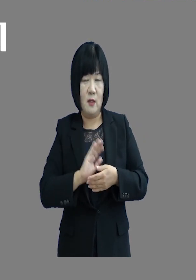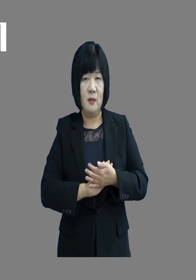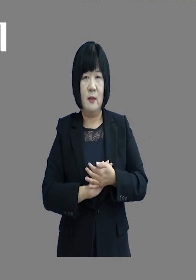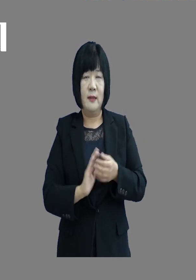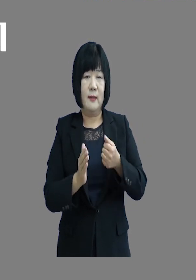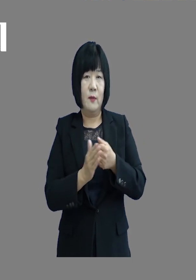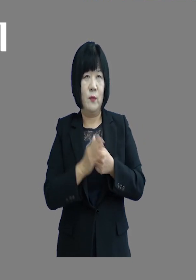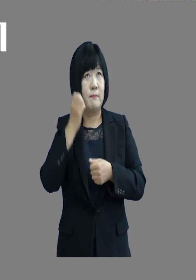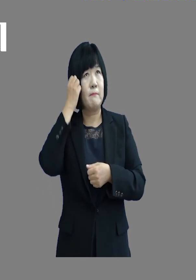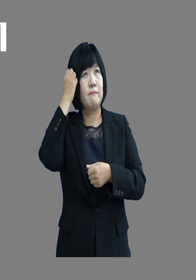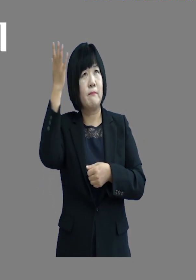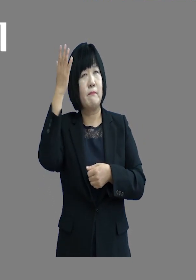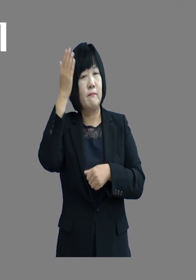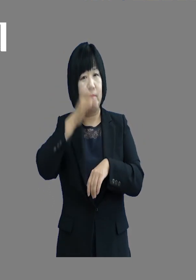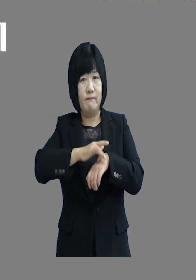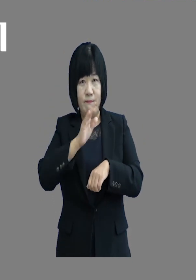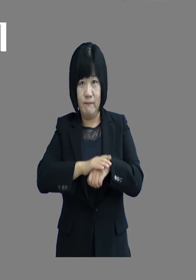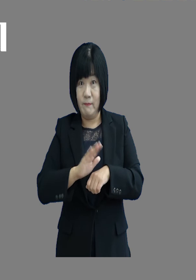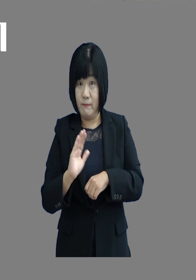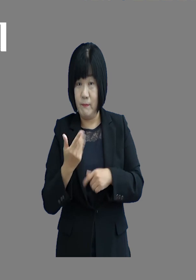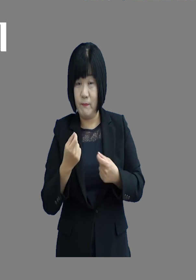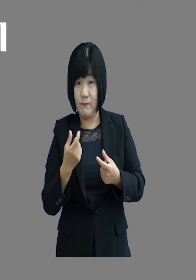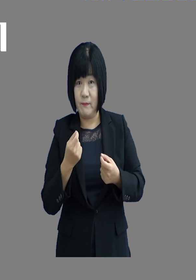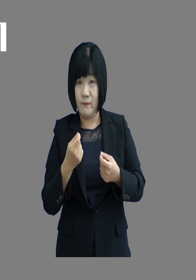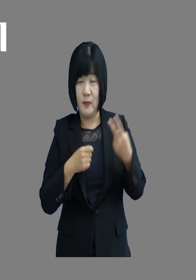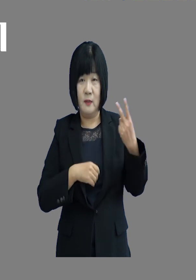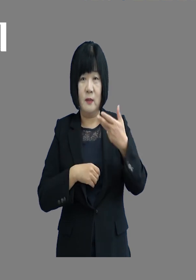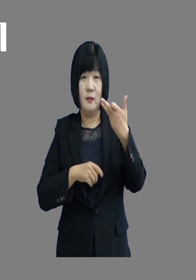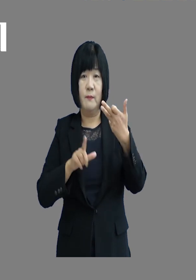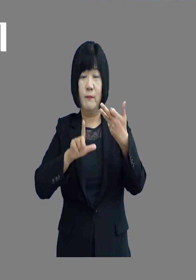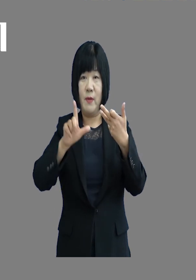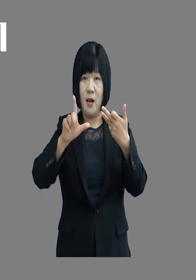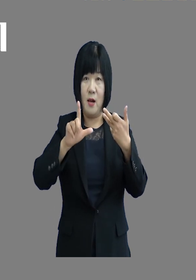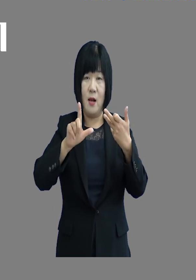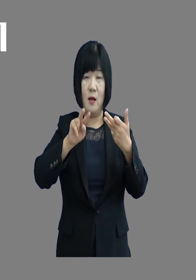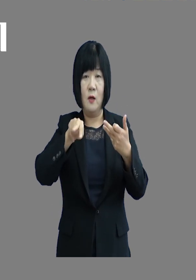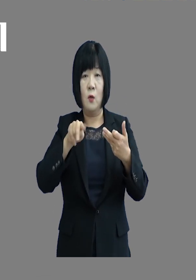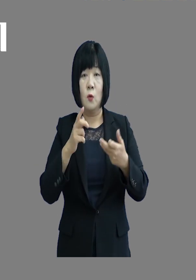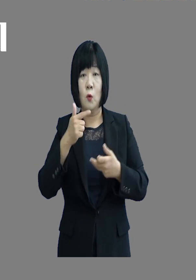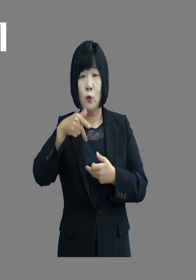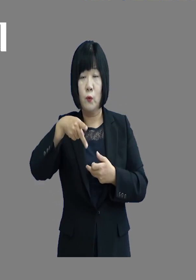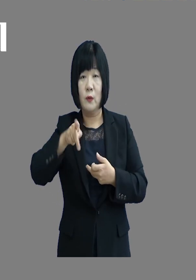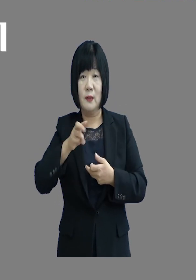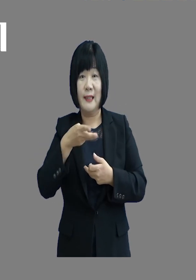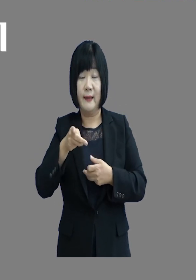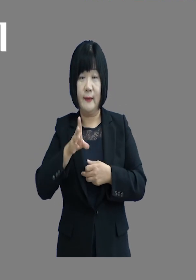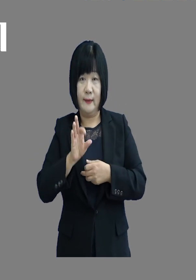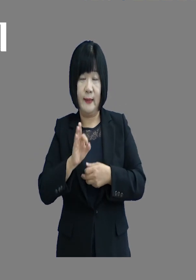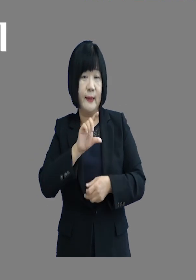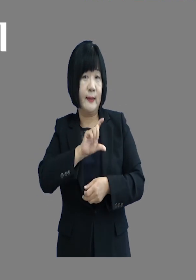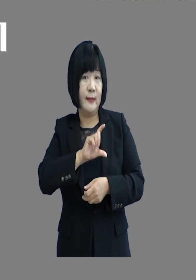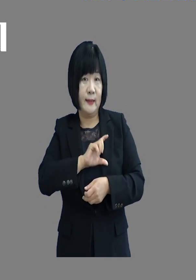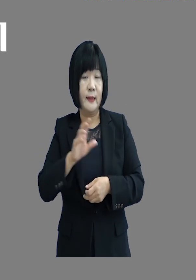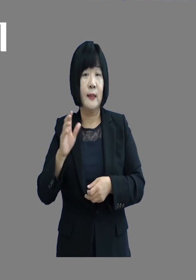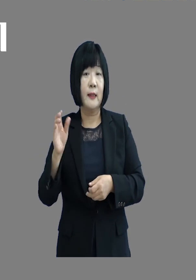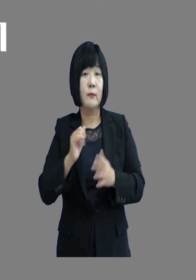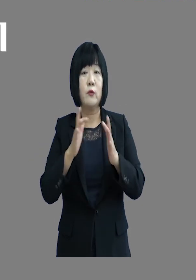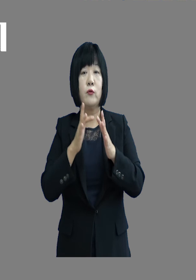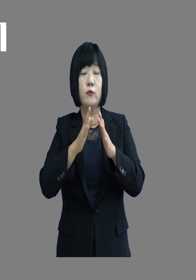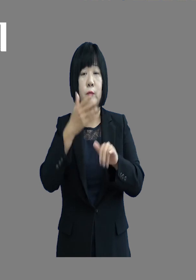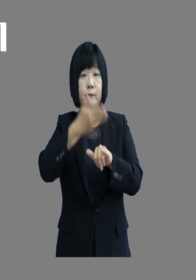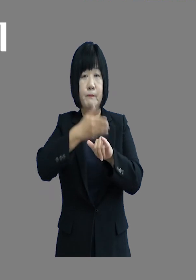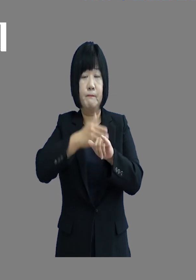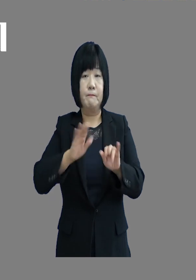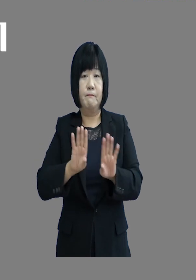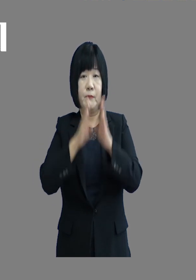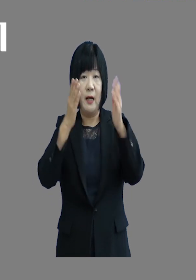금방 잊어버리는 거예요. 그래서 제가 2018년에 손사탕이라는 이름으로 유튜브 채널을 개설했습니다.